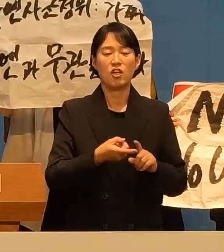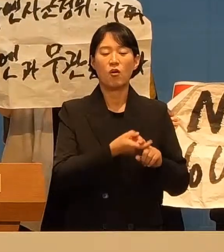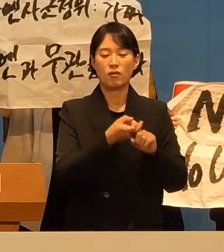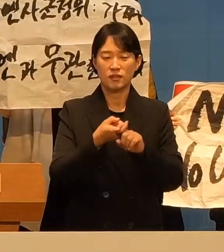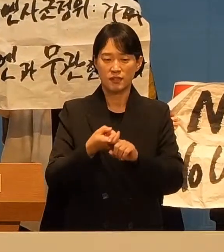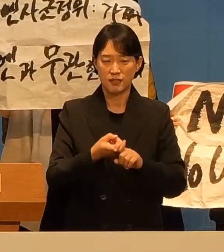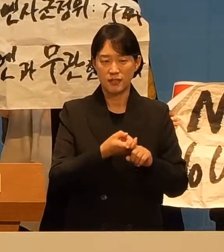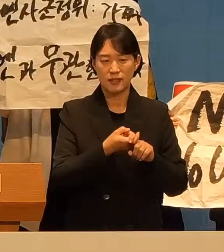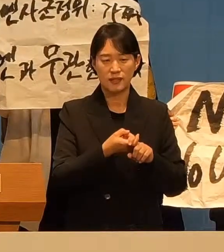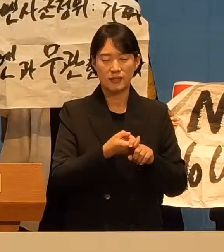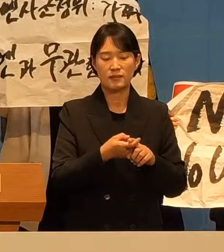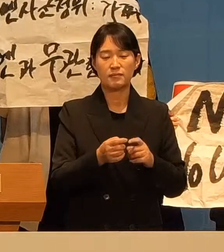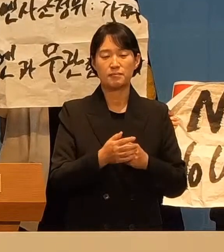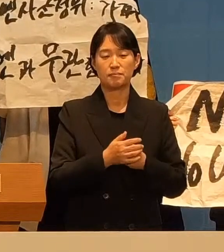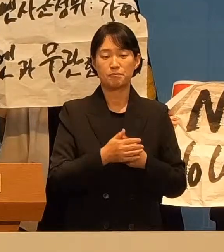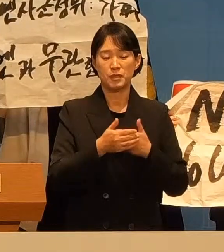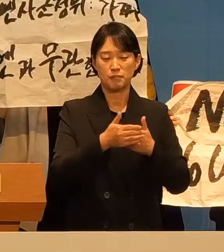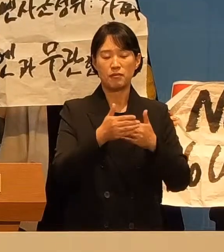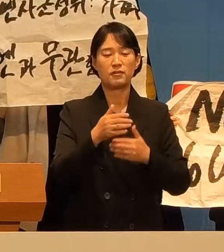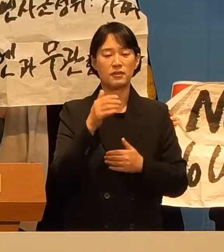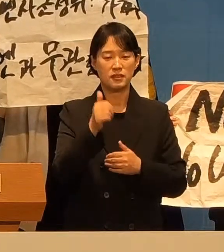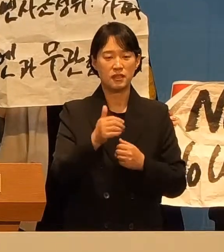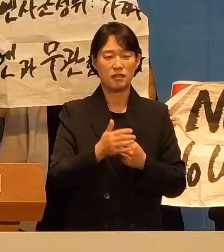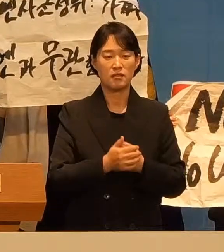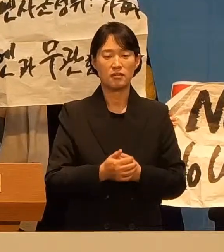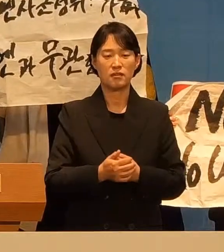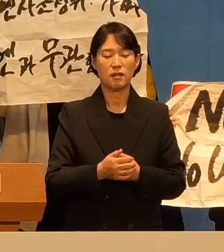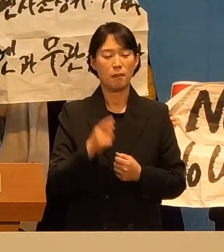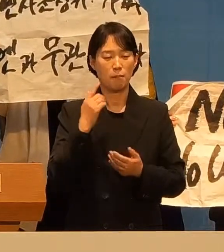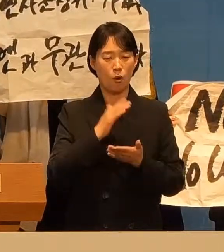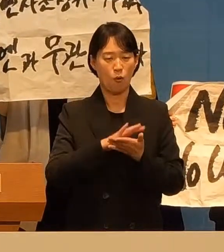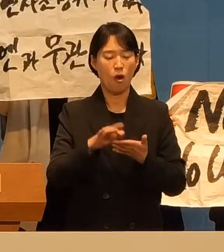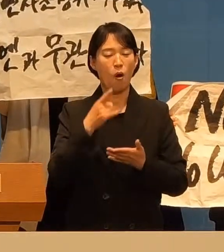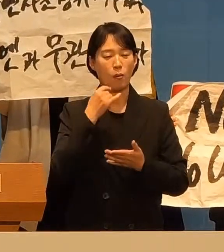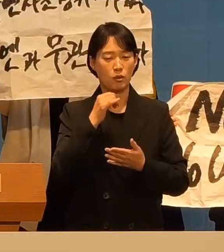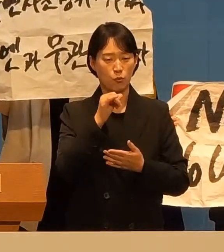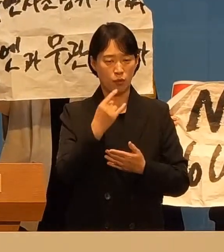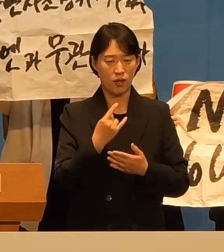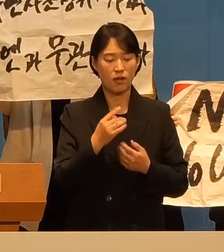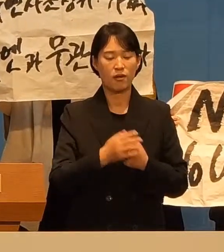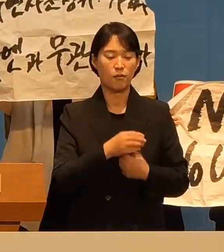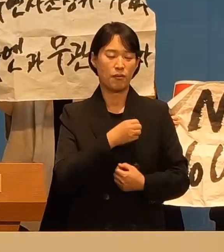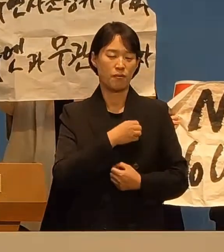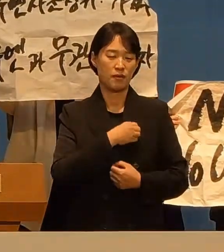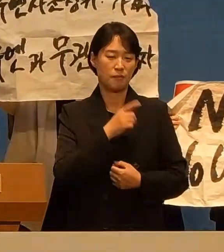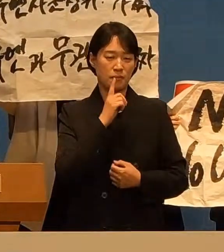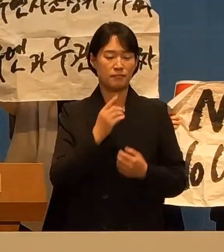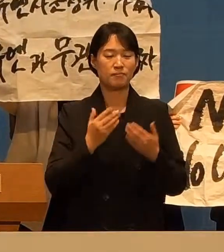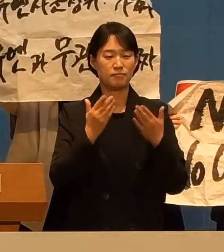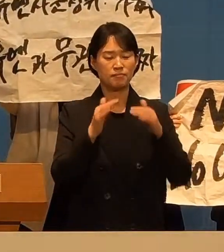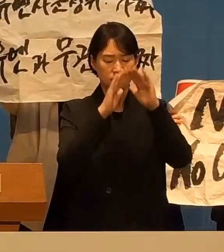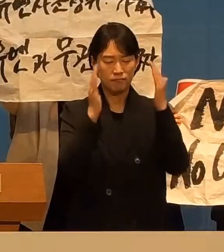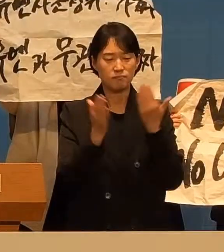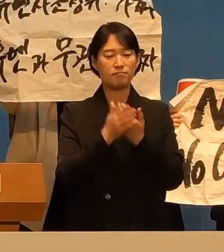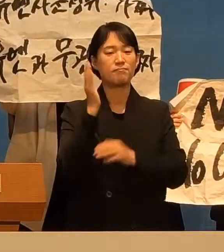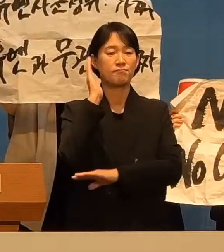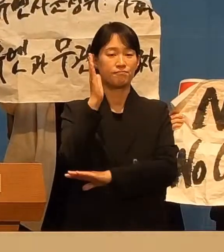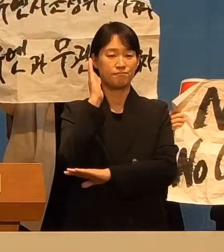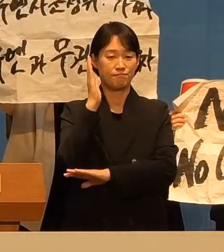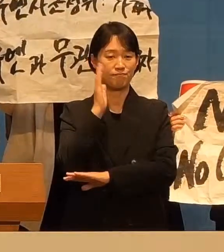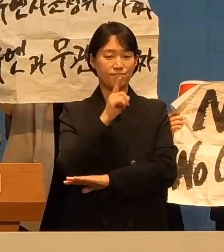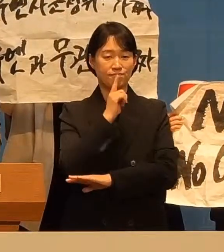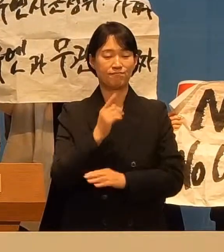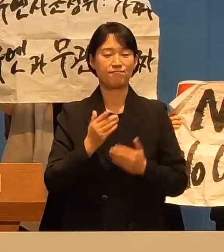집행위원장, 그리고 함경숙 평화어머니회 회원께서 해주시겠습니다. 예, 모두 발언 이장희 교수님 발언